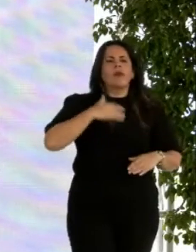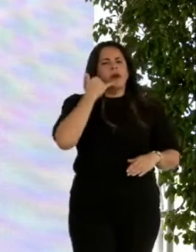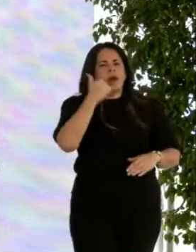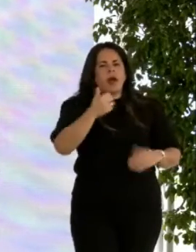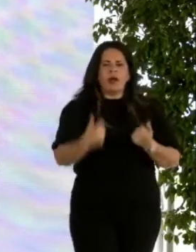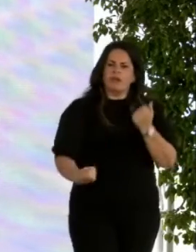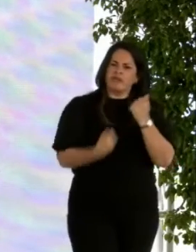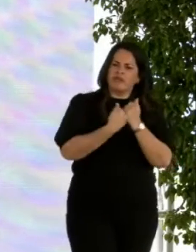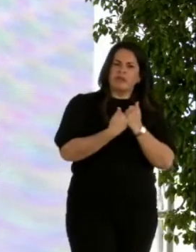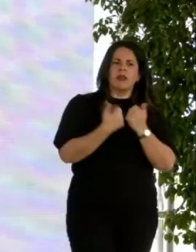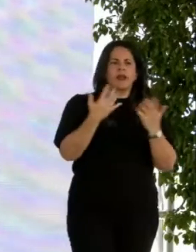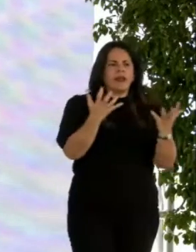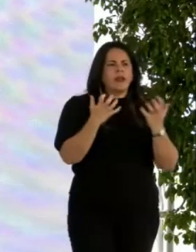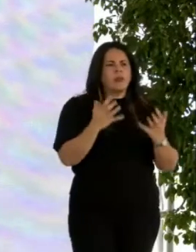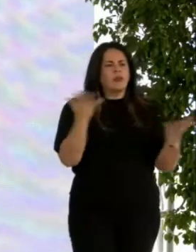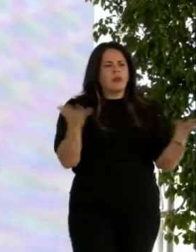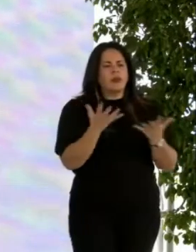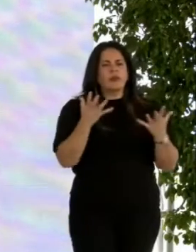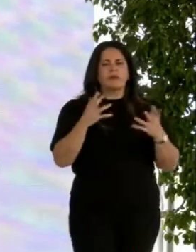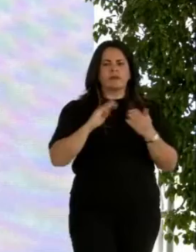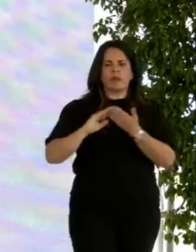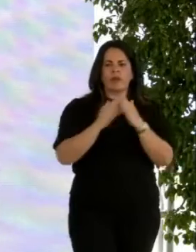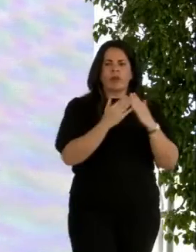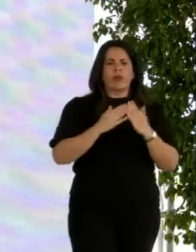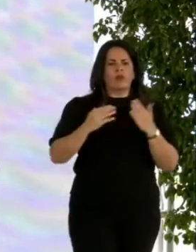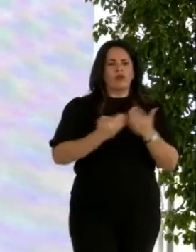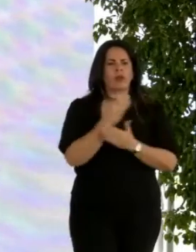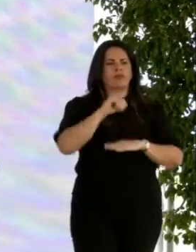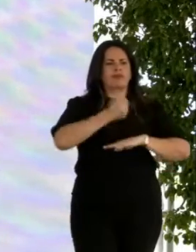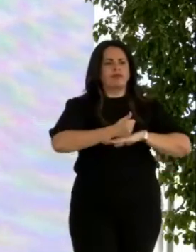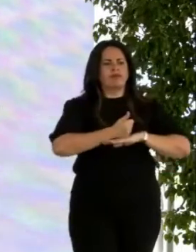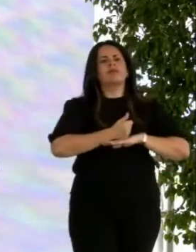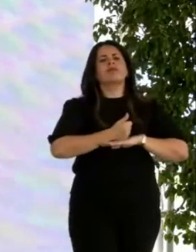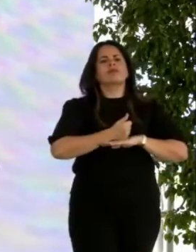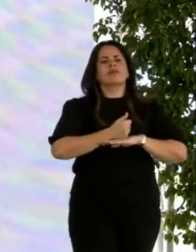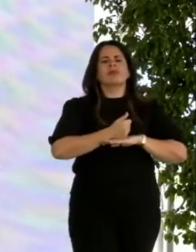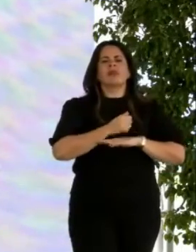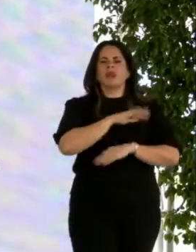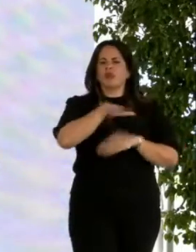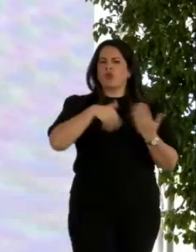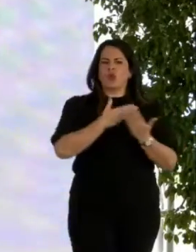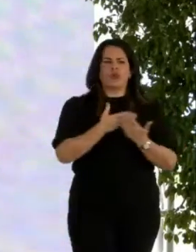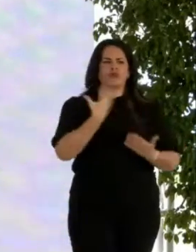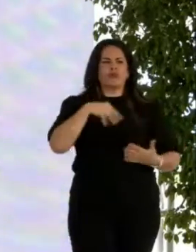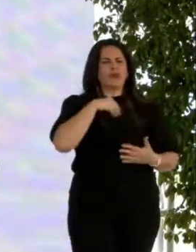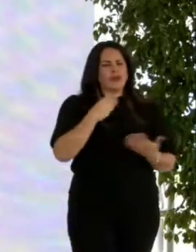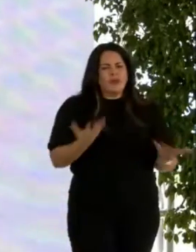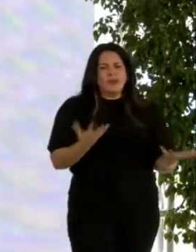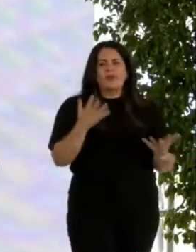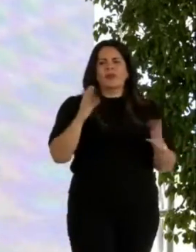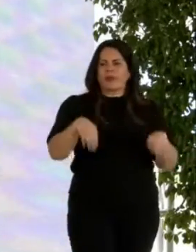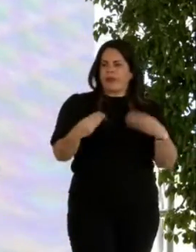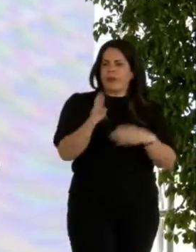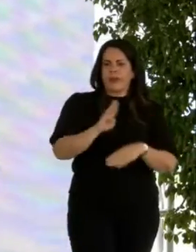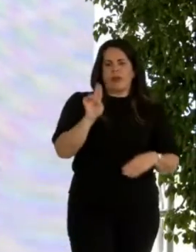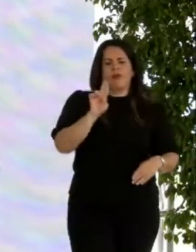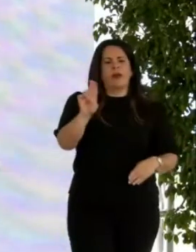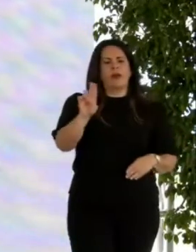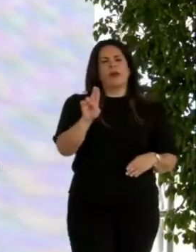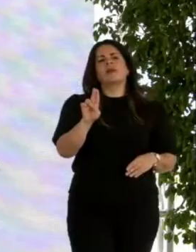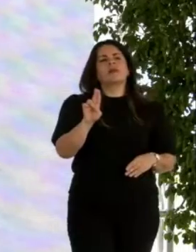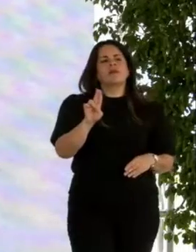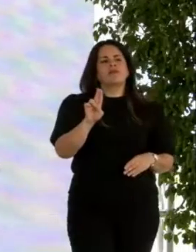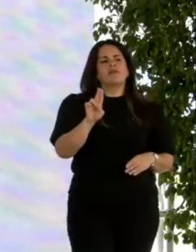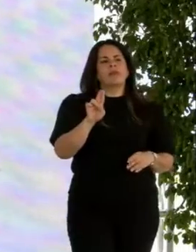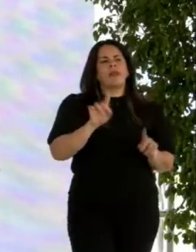lo que nosotros queremos es crear comunidad. Esto es de todos nosotros. Y esto le va a dar a Bahía Urbana un